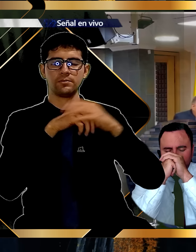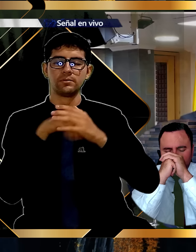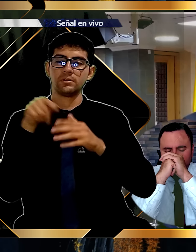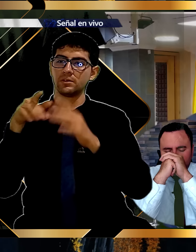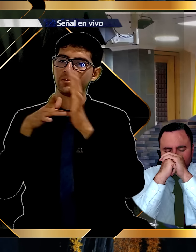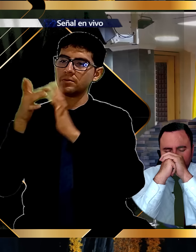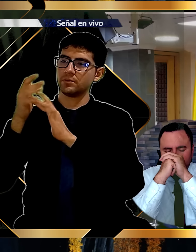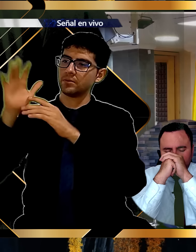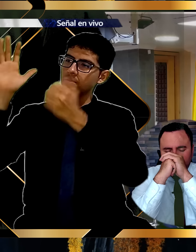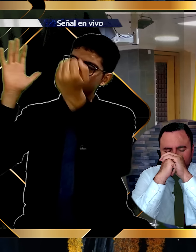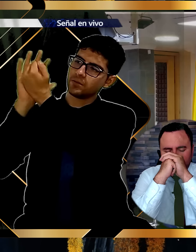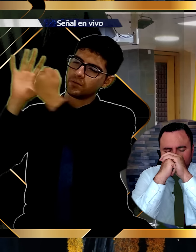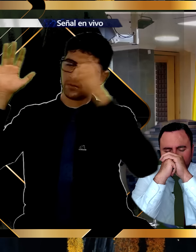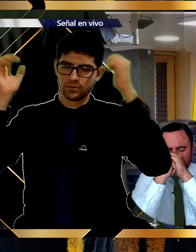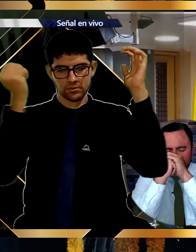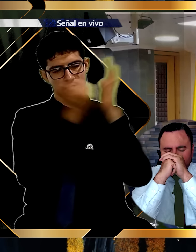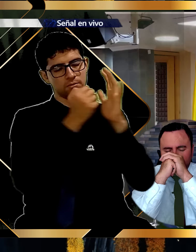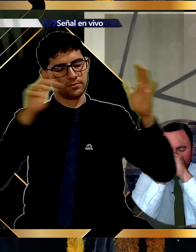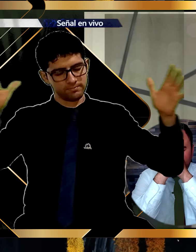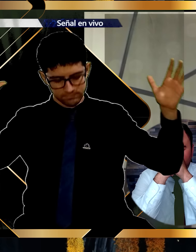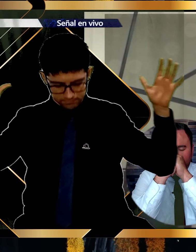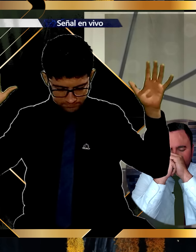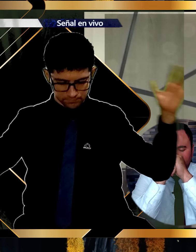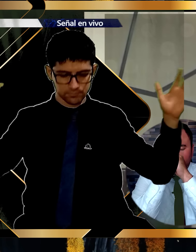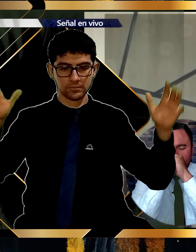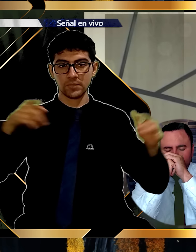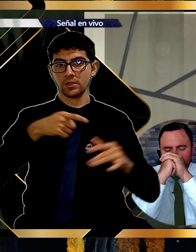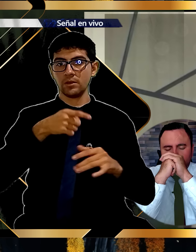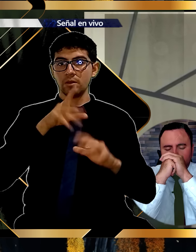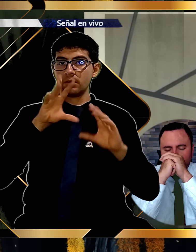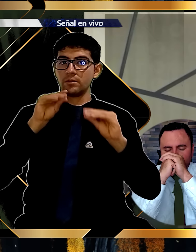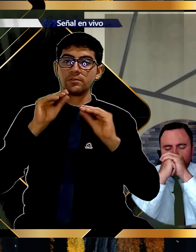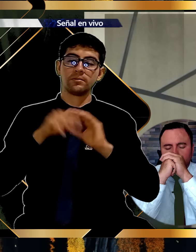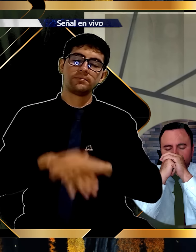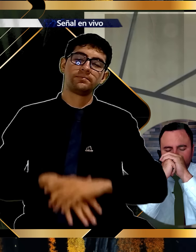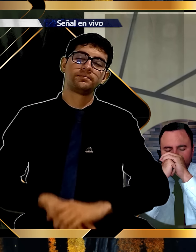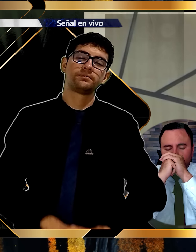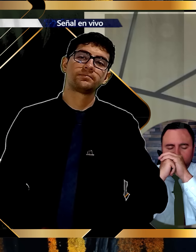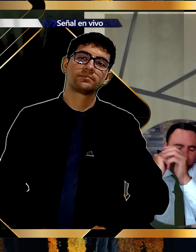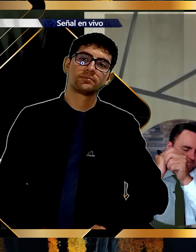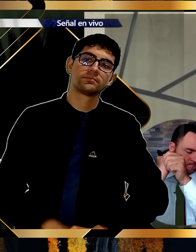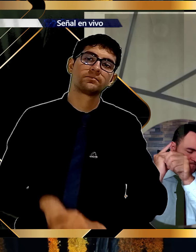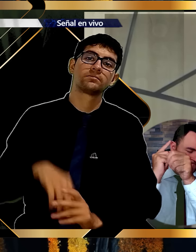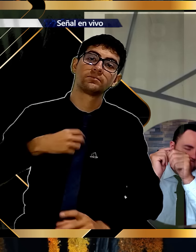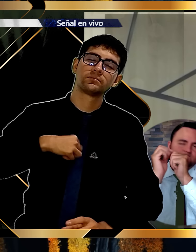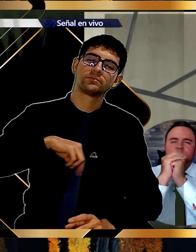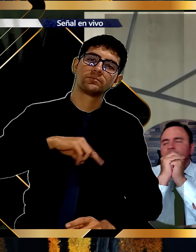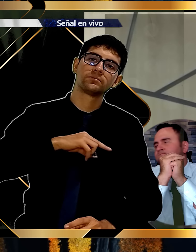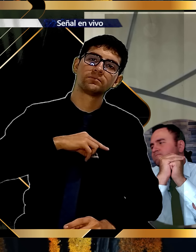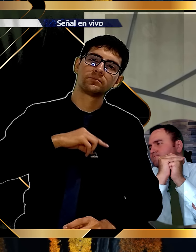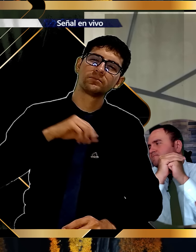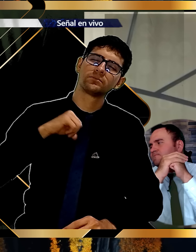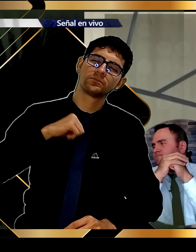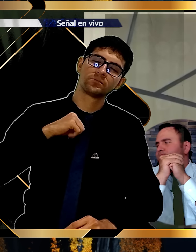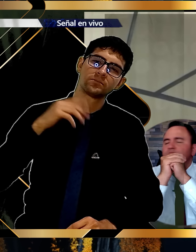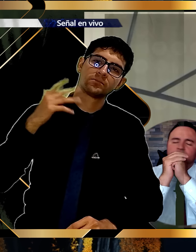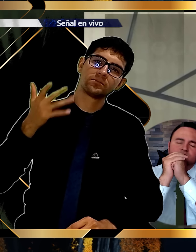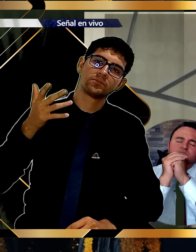Dolorosamente, pero eso es lo que escogieron. Pero nosotros tenemos, según sus promesas,